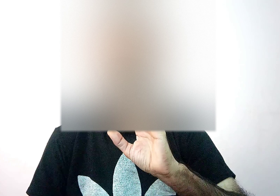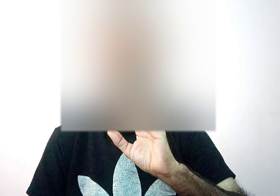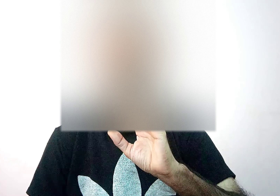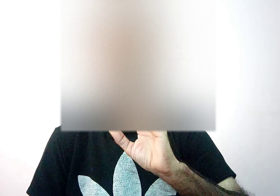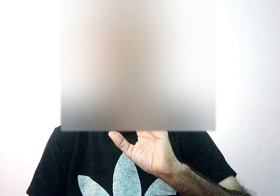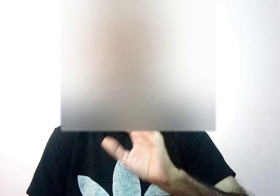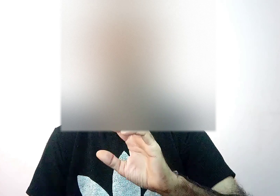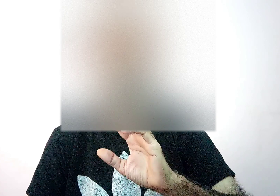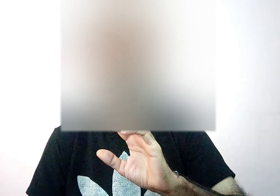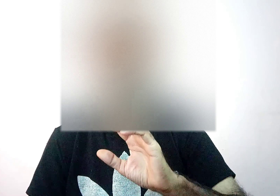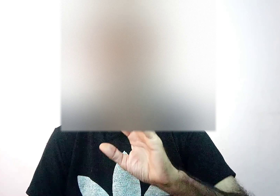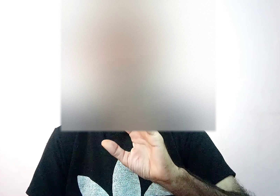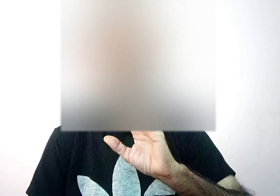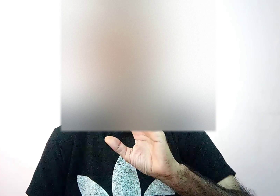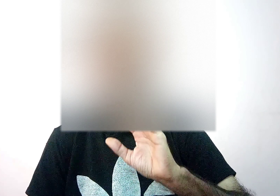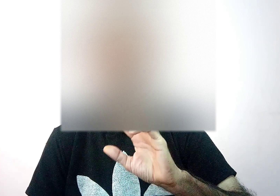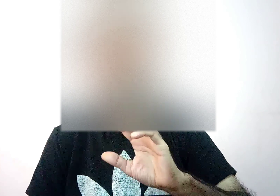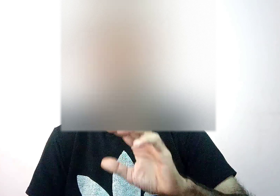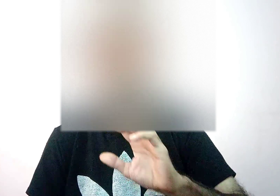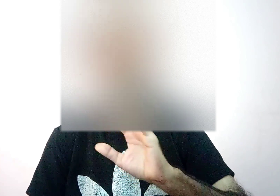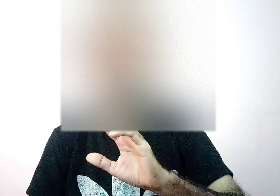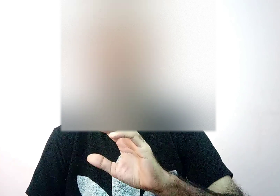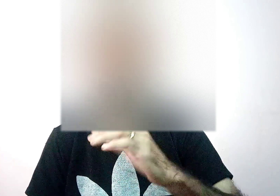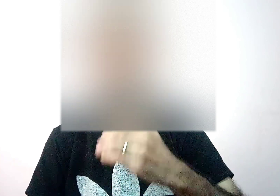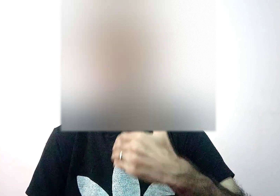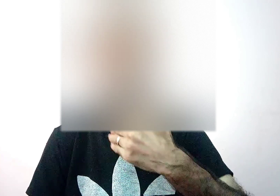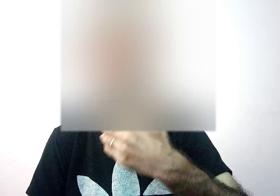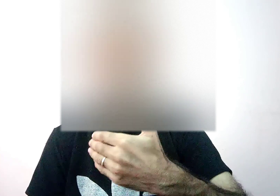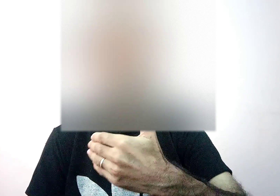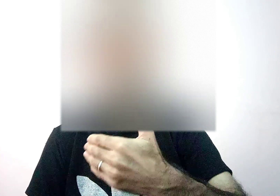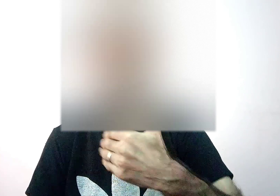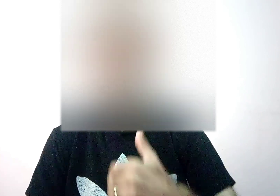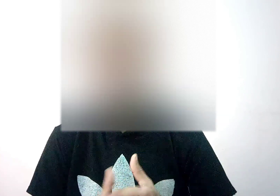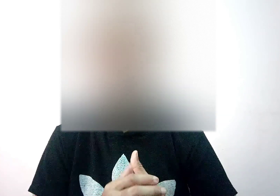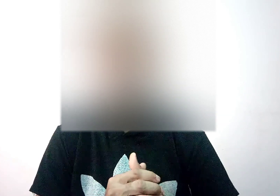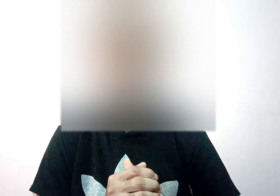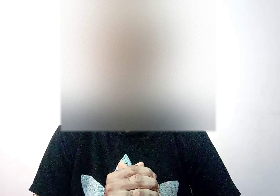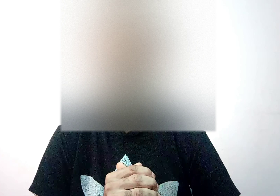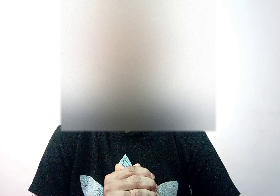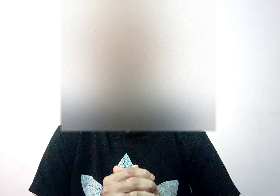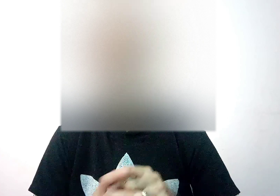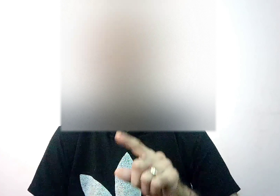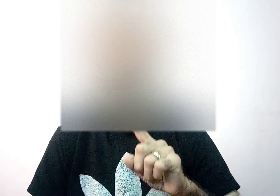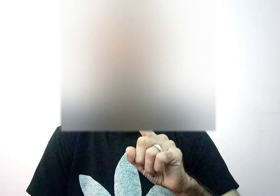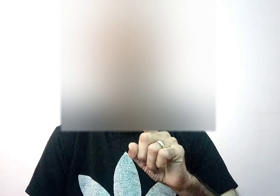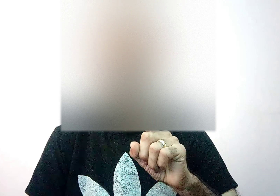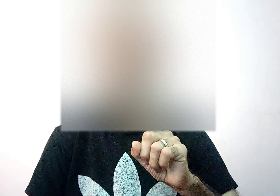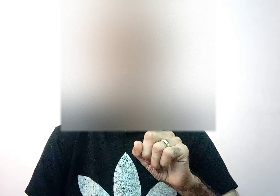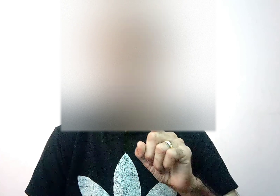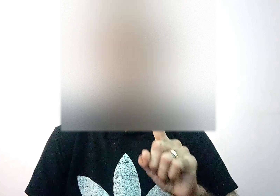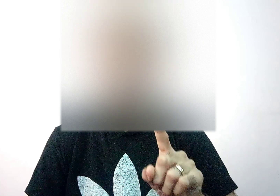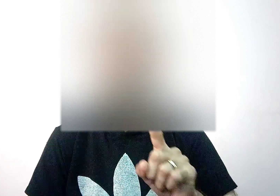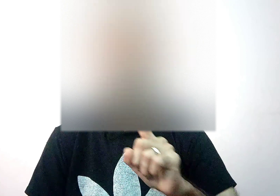في الإقليم القوة اللي بتدافع أو القوة المسلحة حاليا هيبقوا كلهم